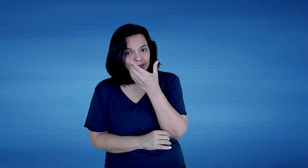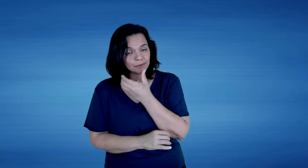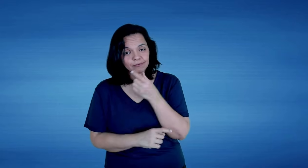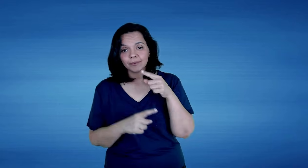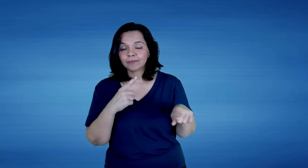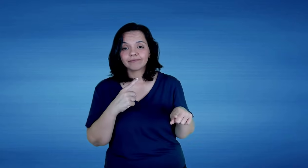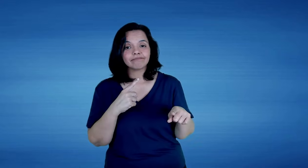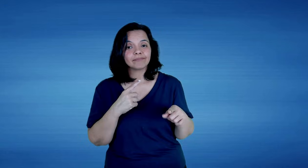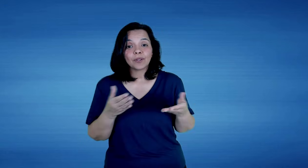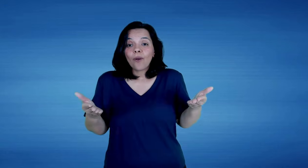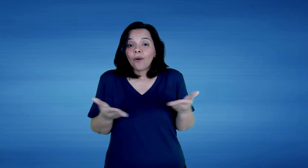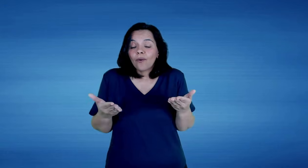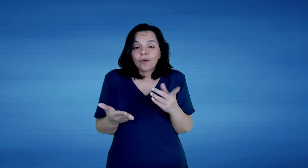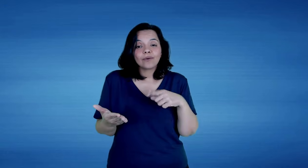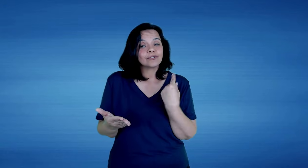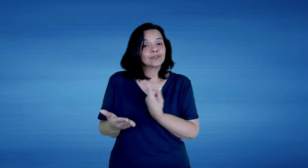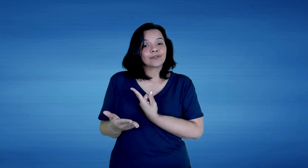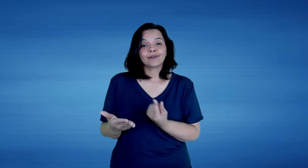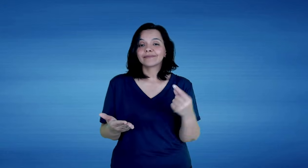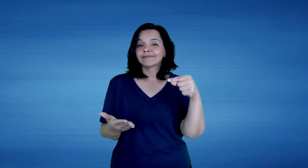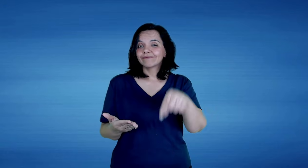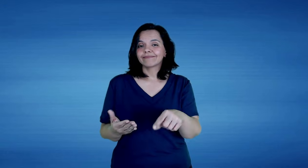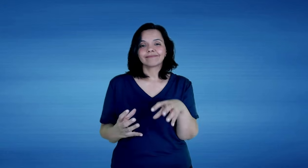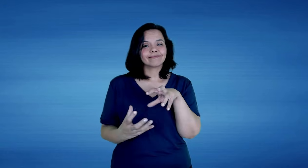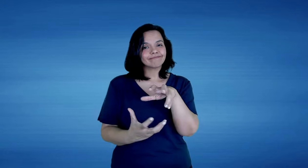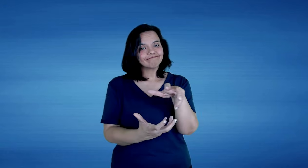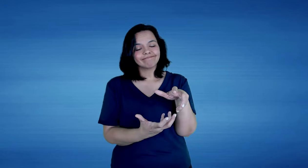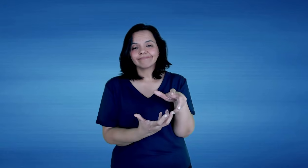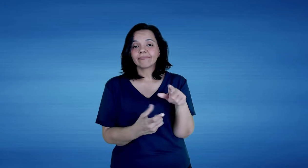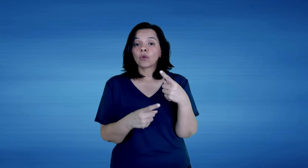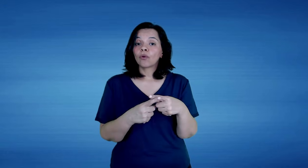não tivessem comido do fruto proibido, hoje nós não estaríamos aqui.